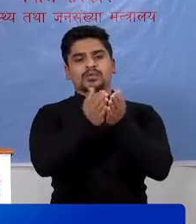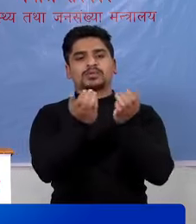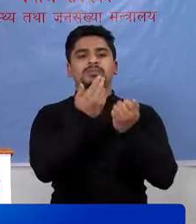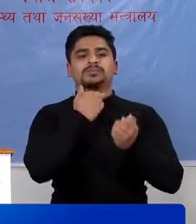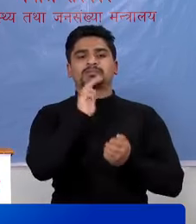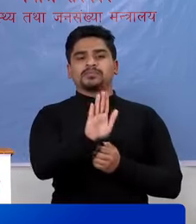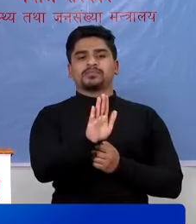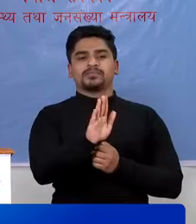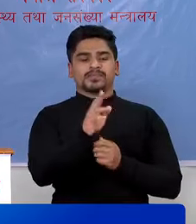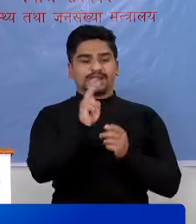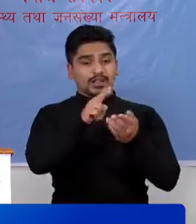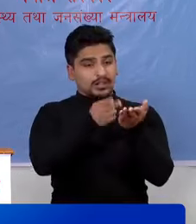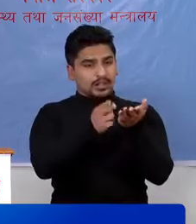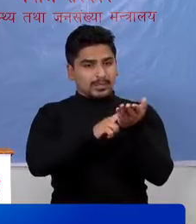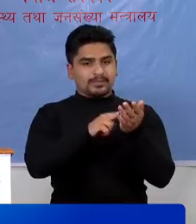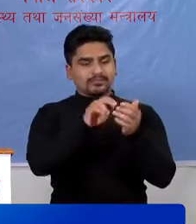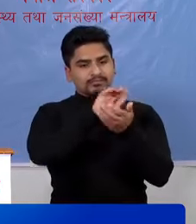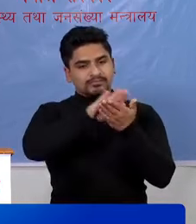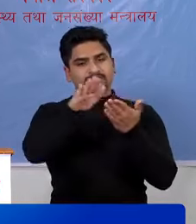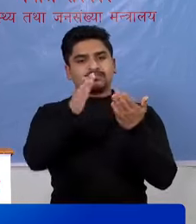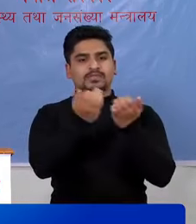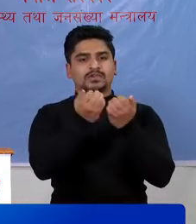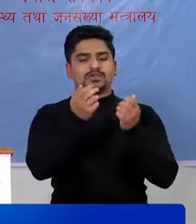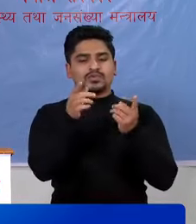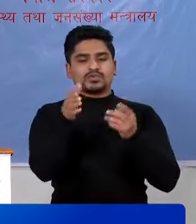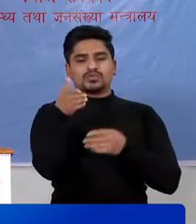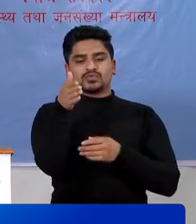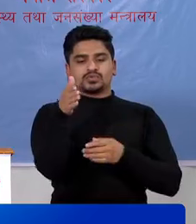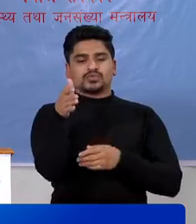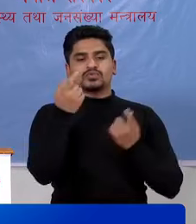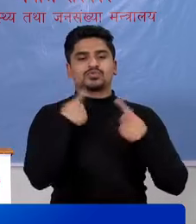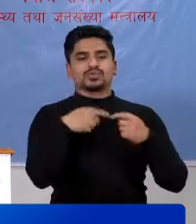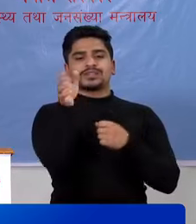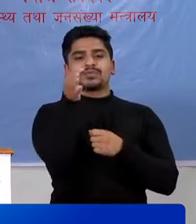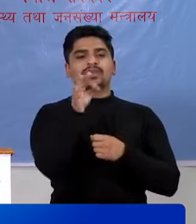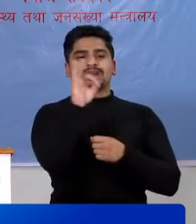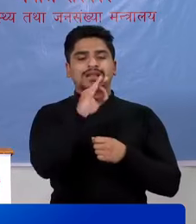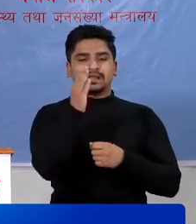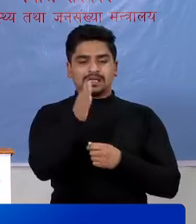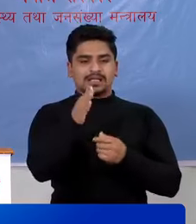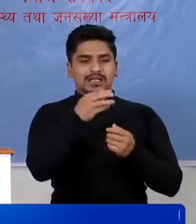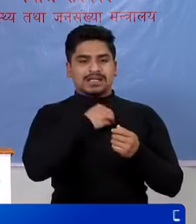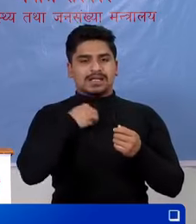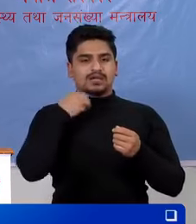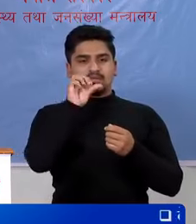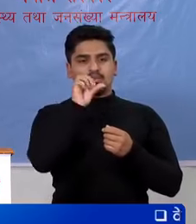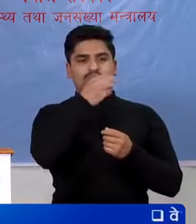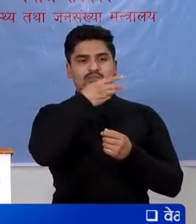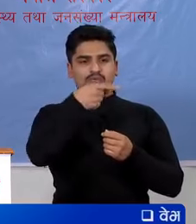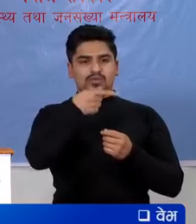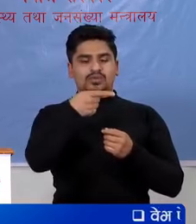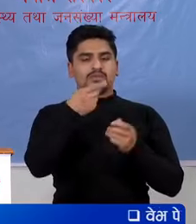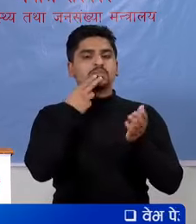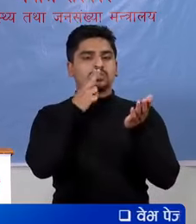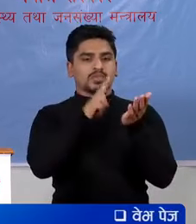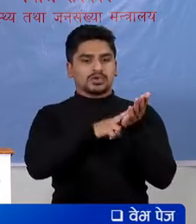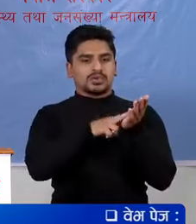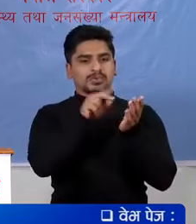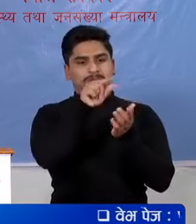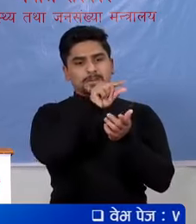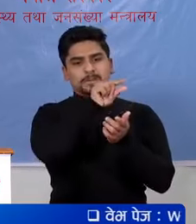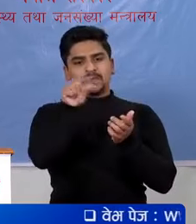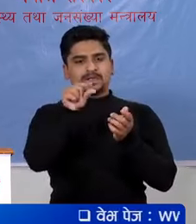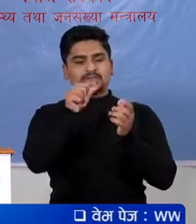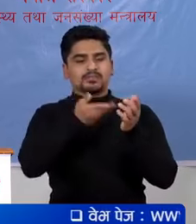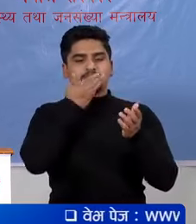अज एले इस पष्ट गर्नात को लागी स्वाथ्यततता जन्संग्या मंत्रा आले ले डाक्टर पुन को समन्धमा जारी वयको पत्र को बृष्टित